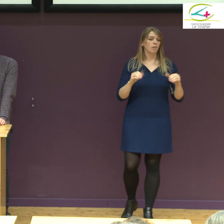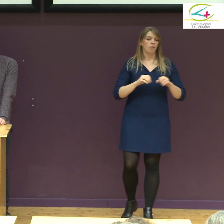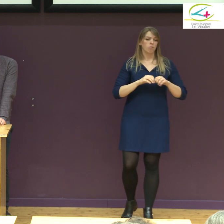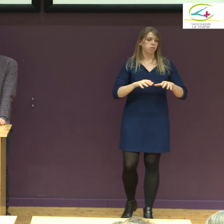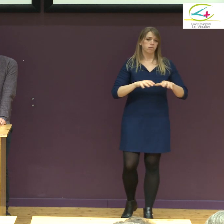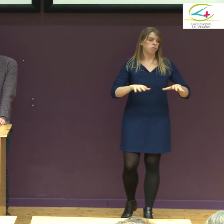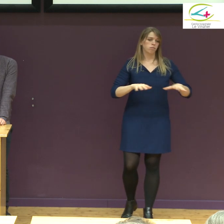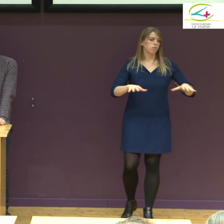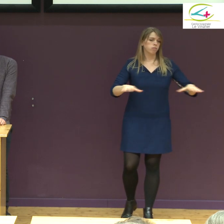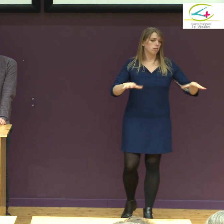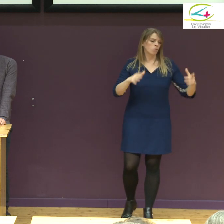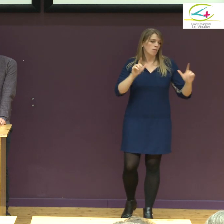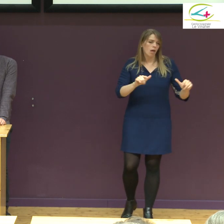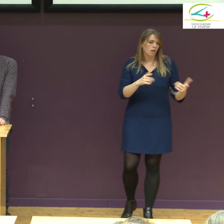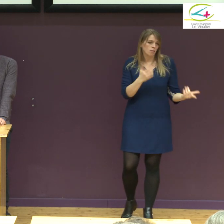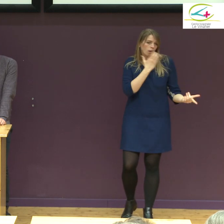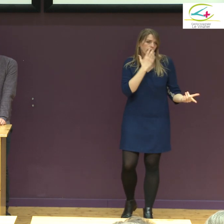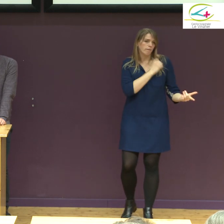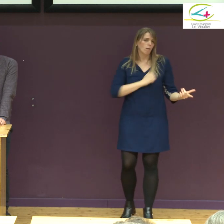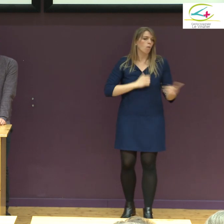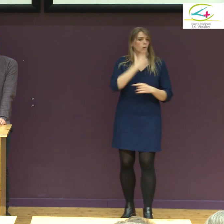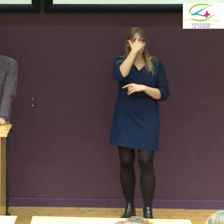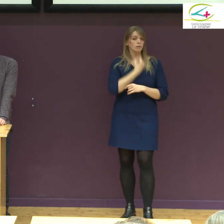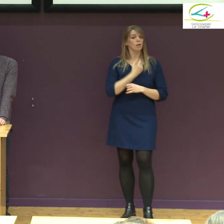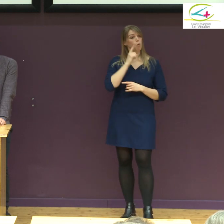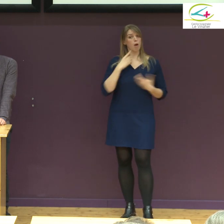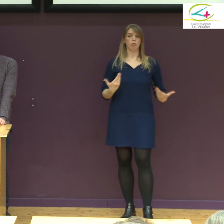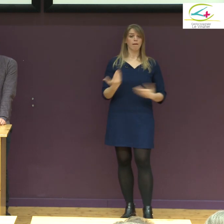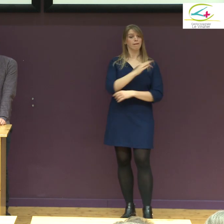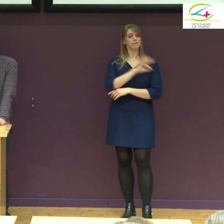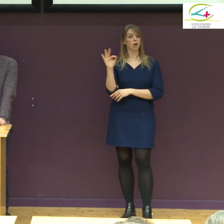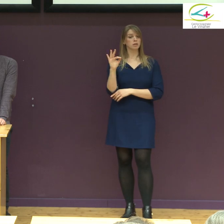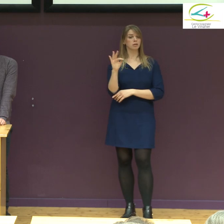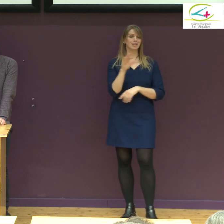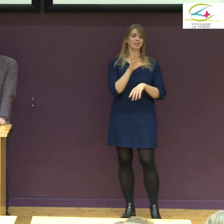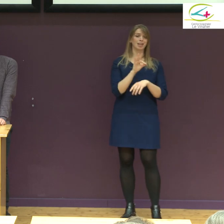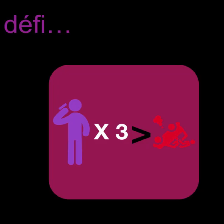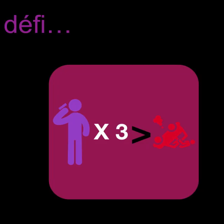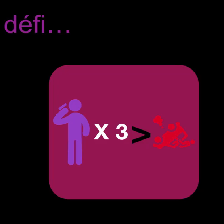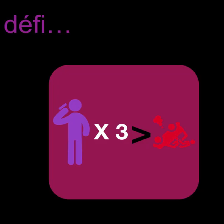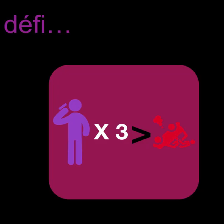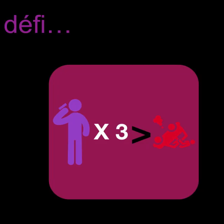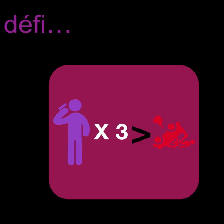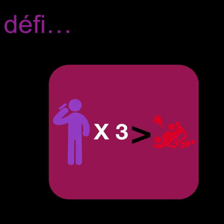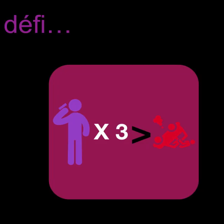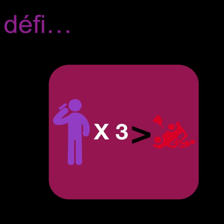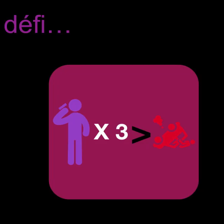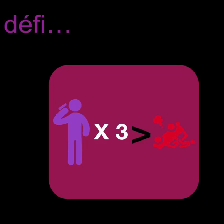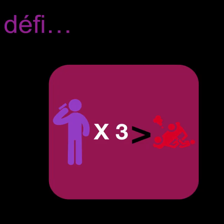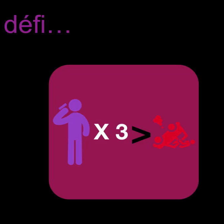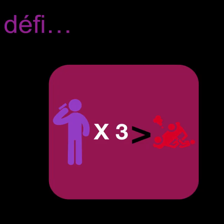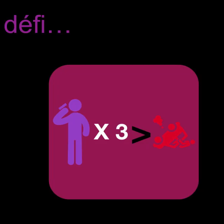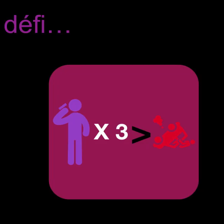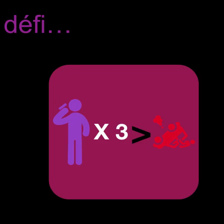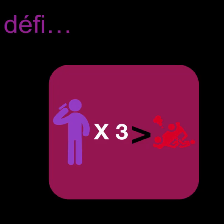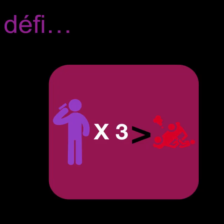défi, puisqu'il y a aujourd'hui en France une tentative de suicide toutes les 50 secondes. Donc ça fait un paquet, hein, dans le temps qu'on